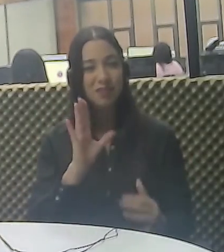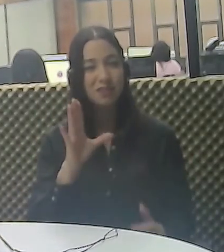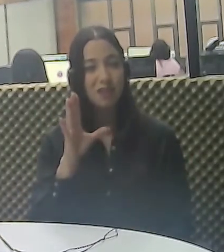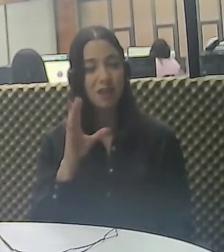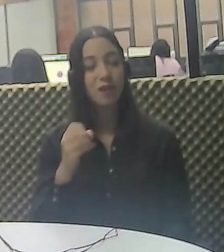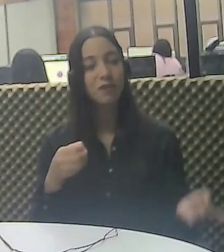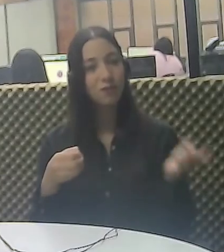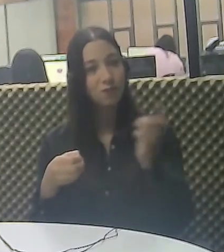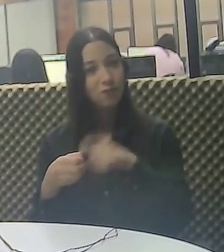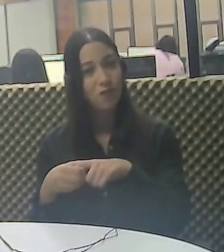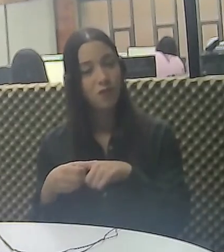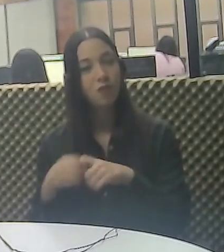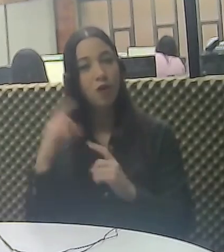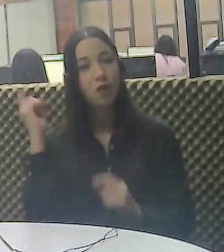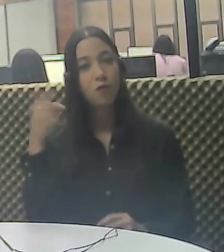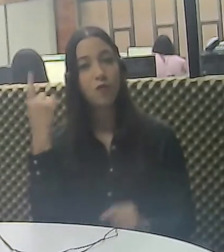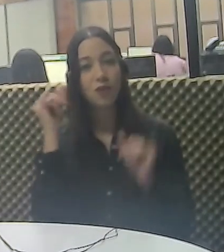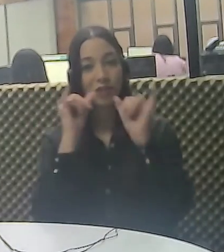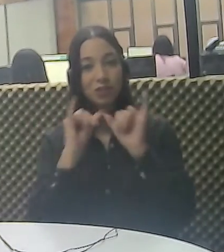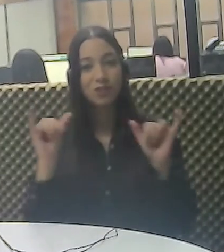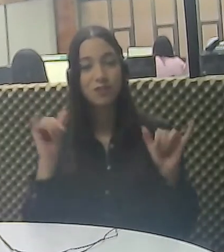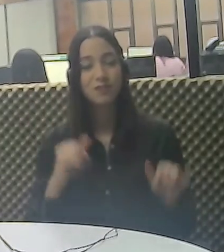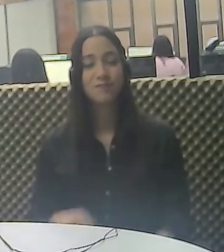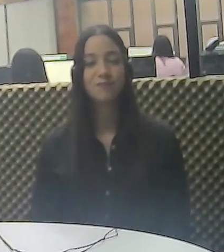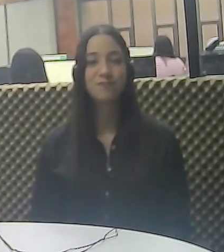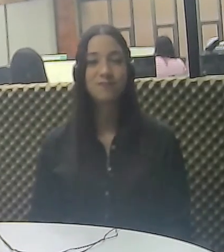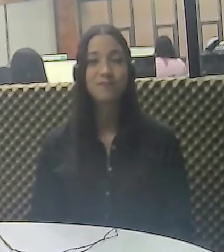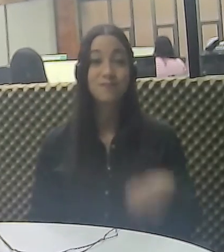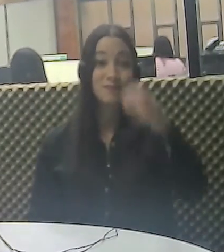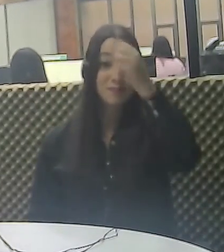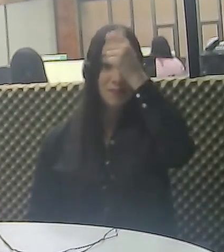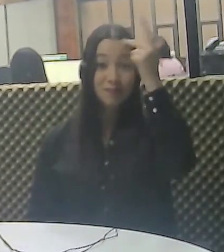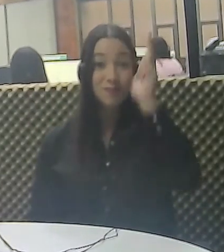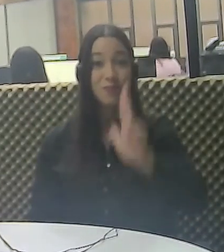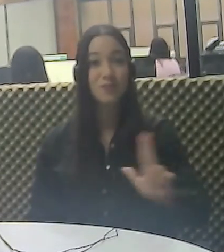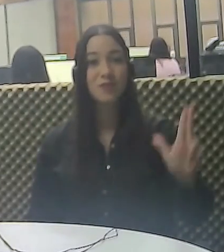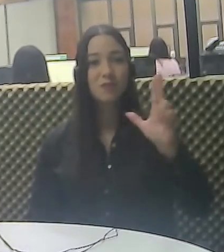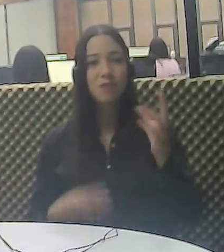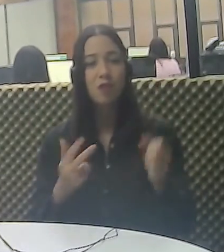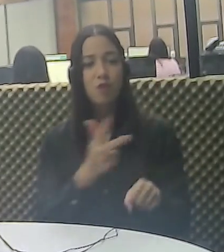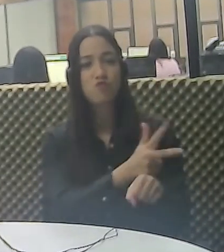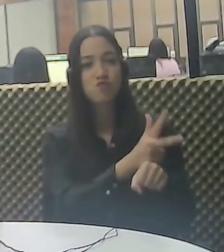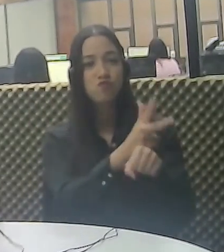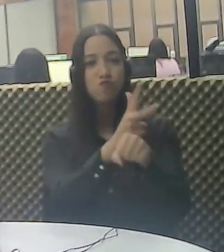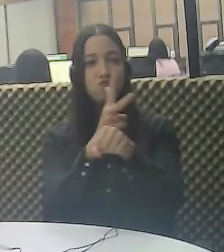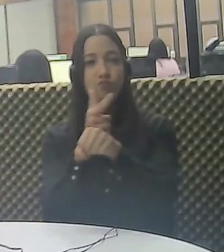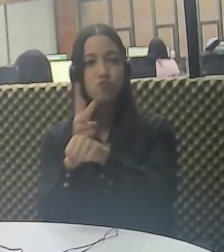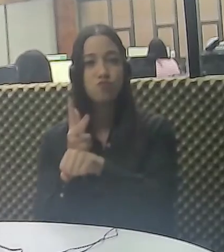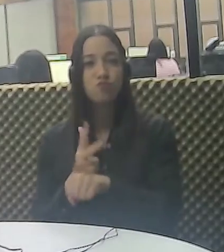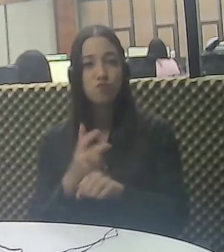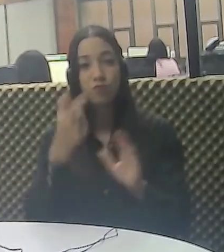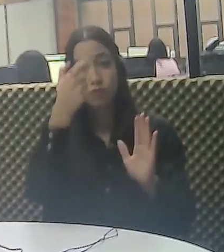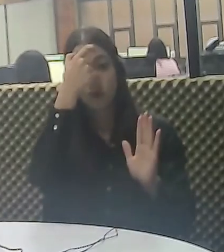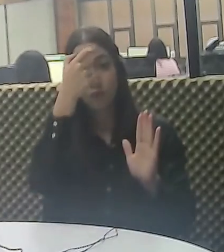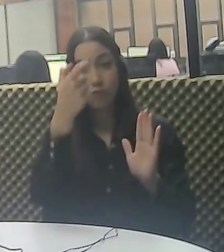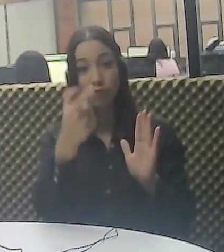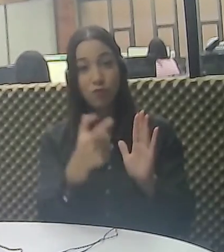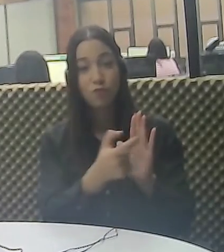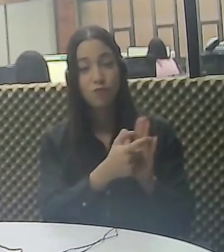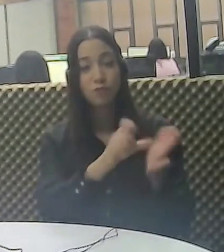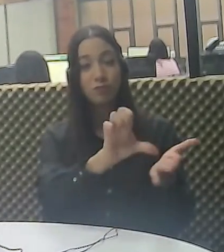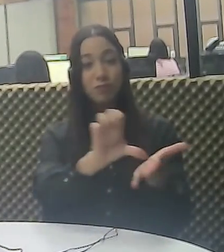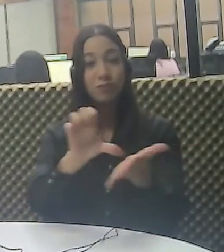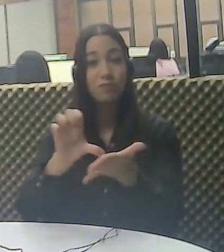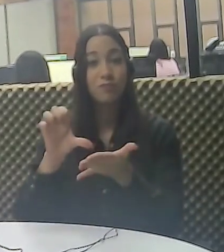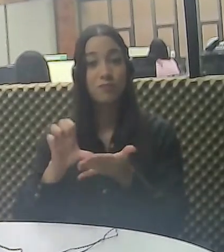voltamos com Giro de Notícias a Prefeitura de Uberlândia implantou câmeras de segurança com inteligência artificial em